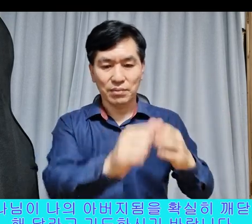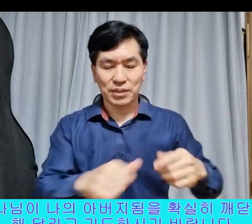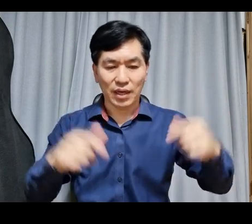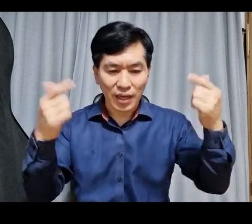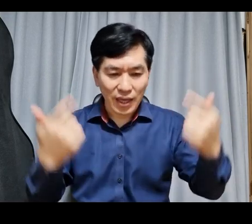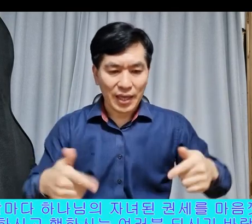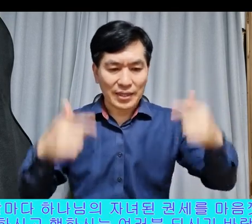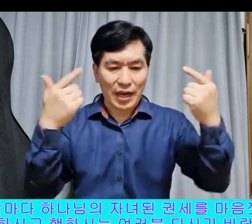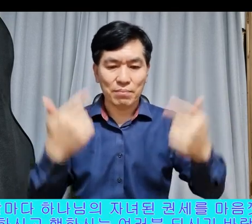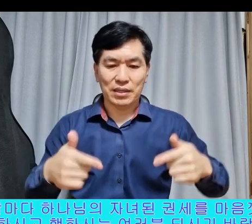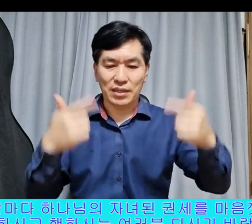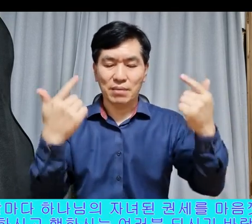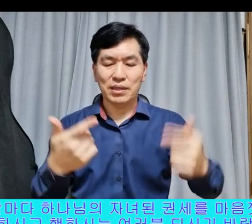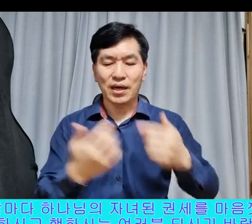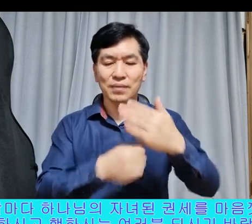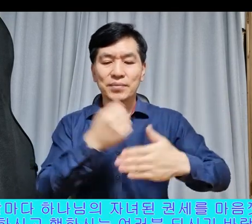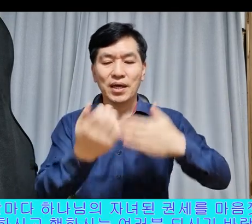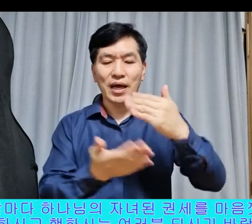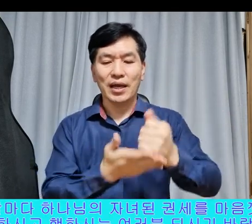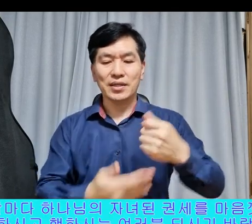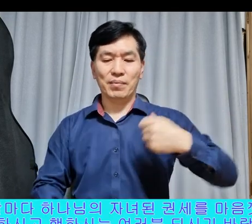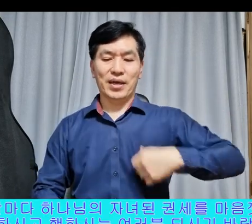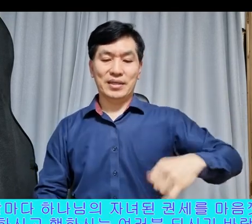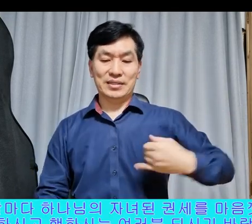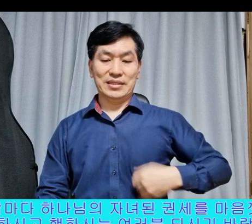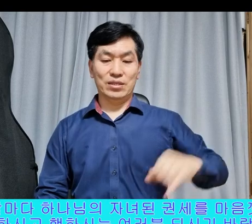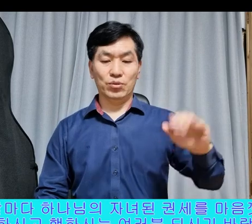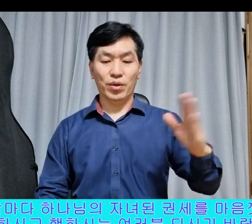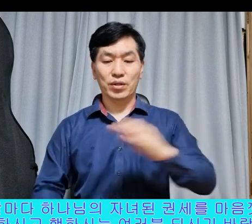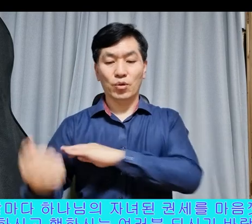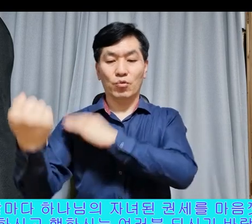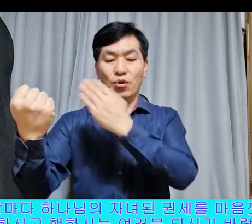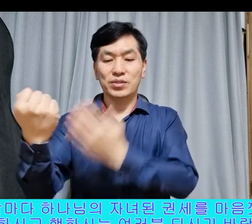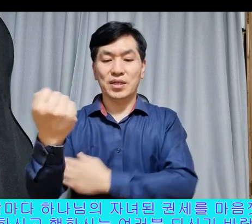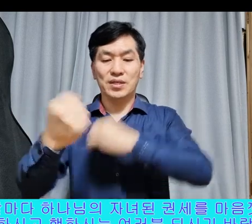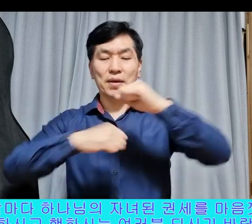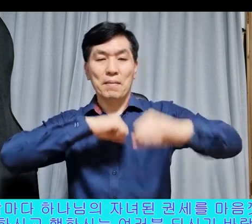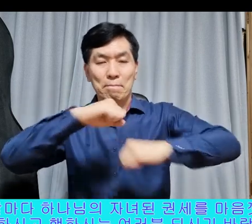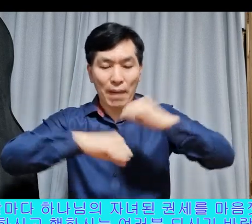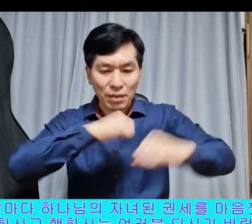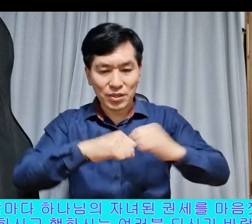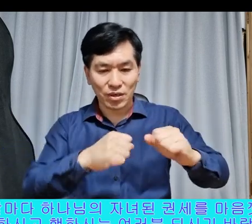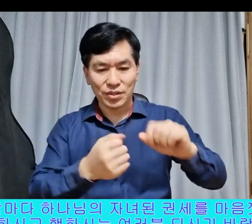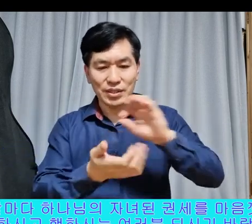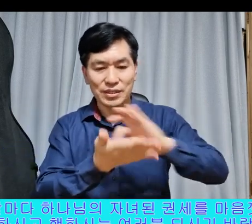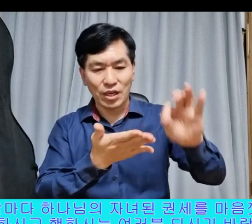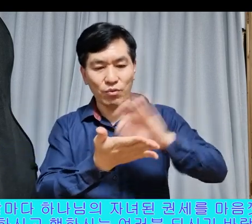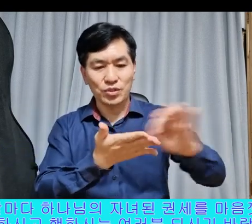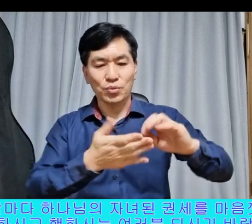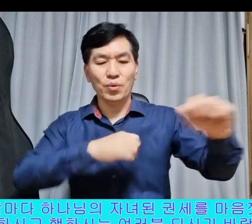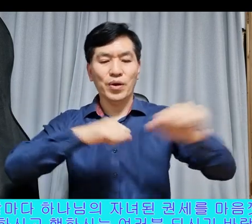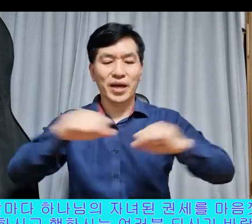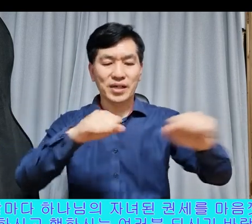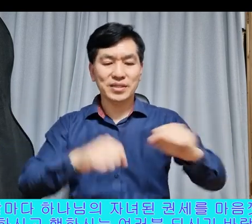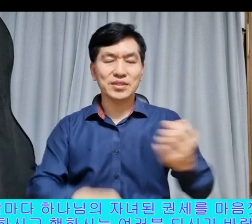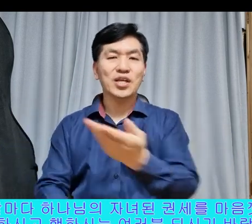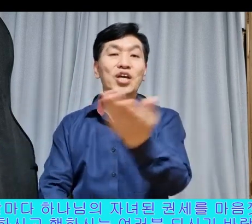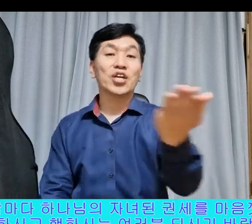바랍니다. 날마다 하나님의 자녀된 권세를 마음껏 사용하시고 행하시는